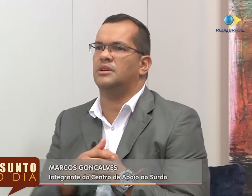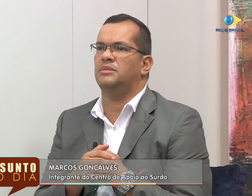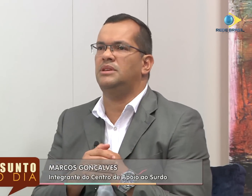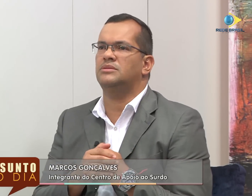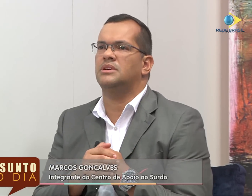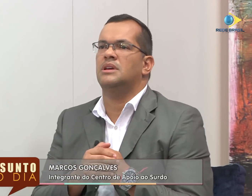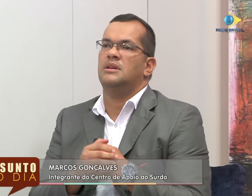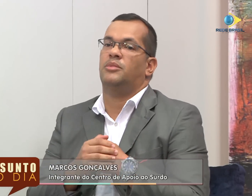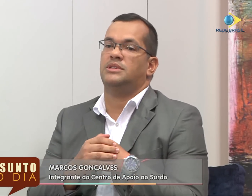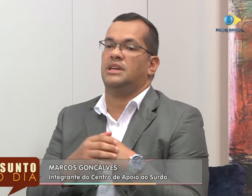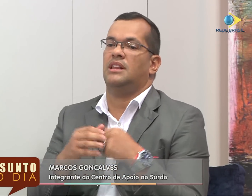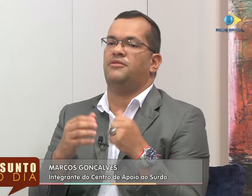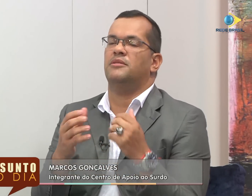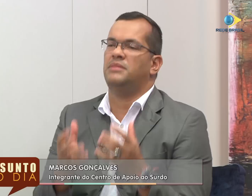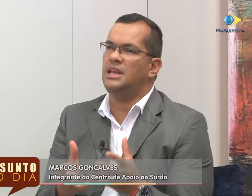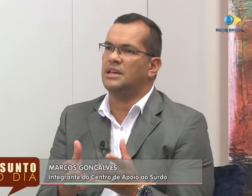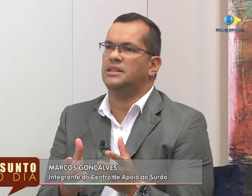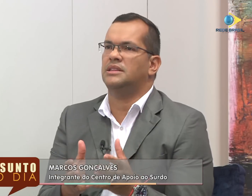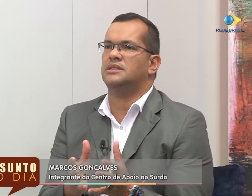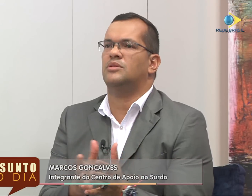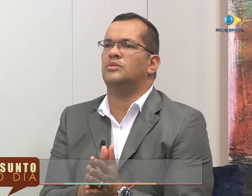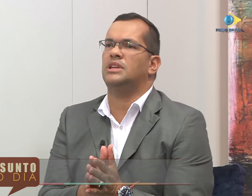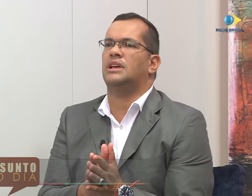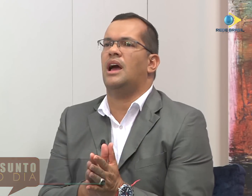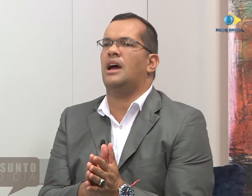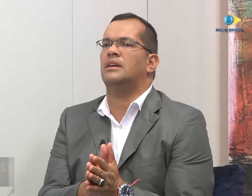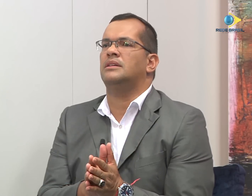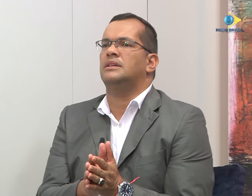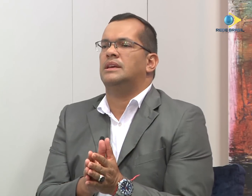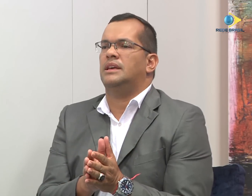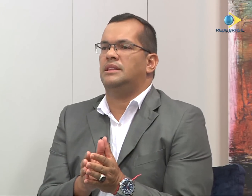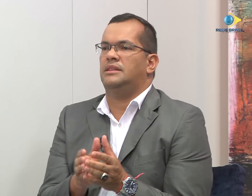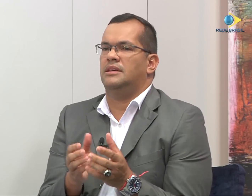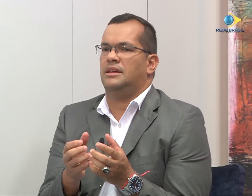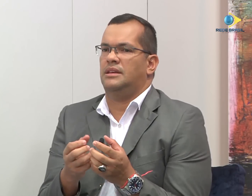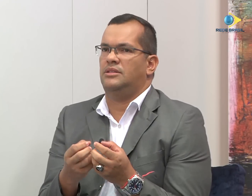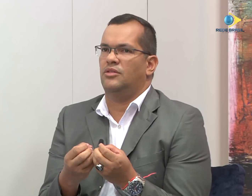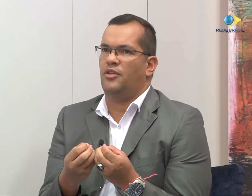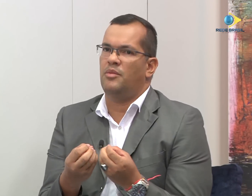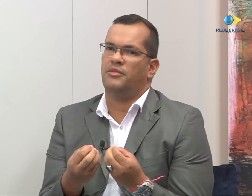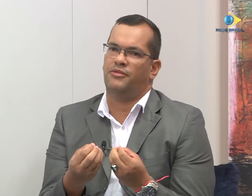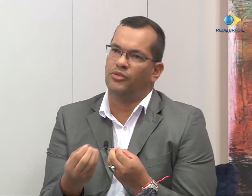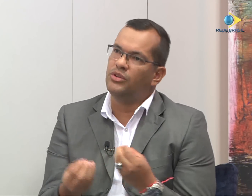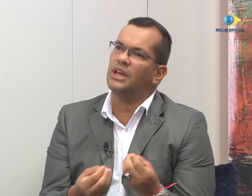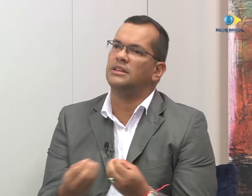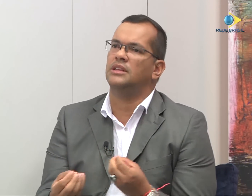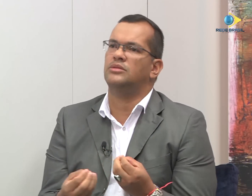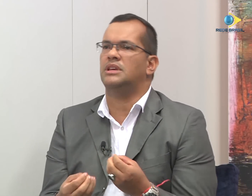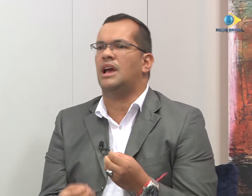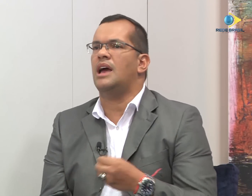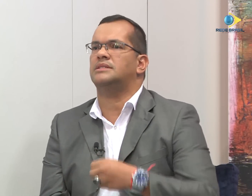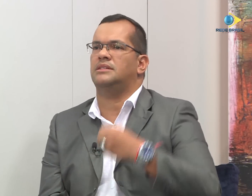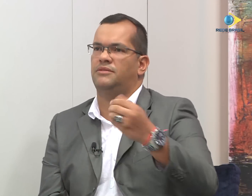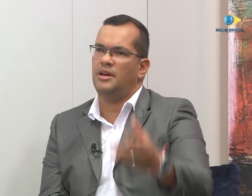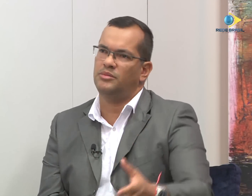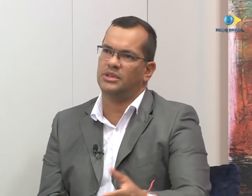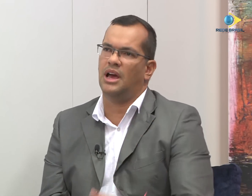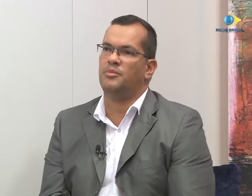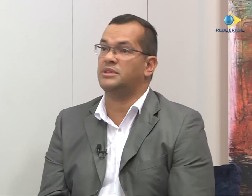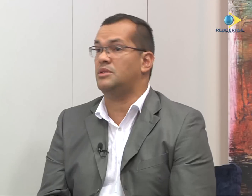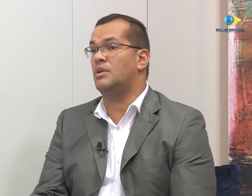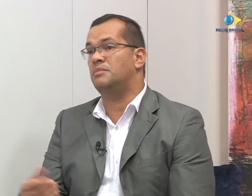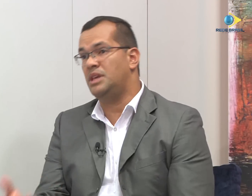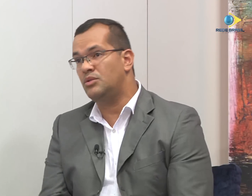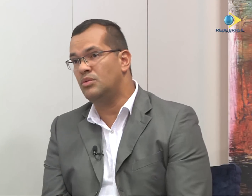novos caminhos, pode ser aquela família que tenta se comunicar de uma forma fluida dentro de casa e vai